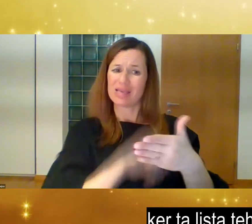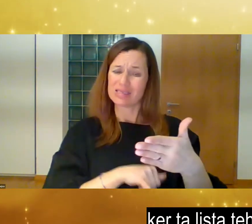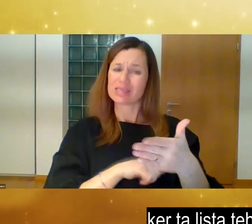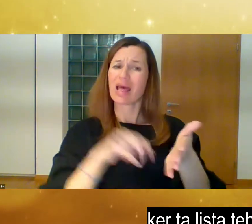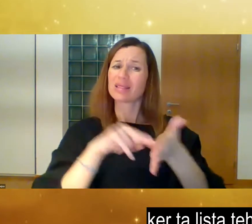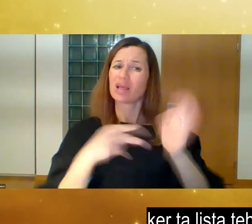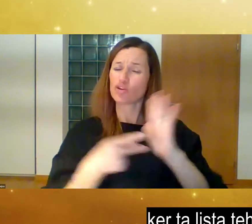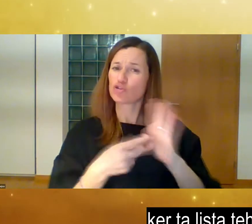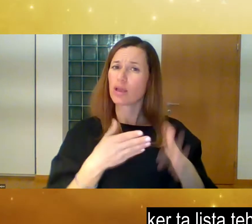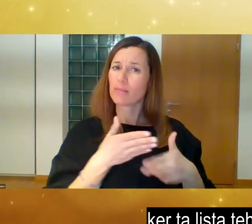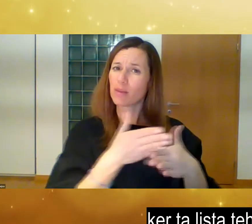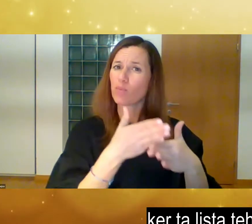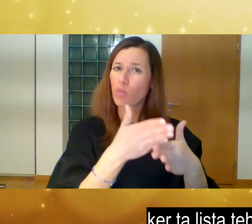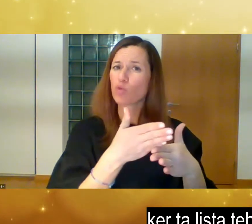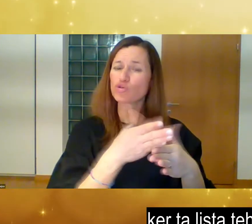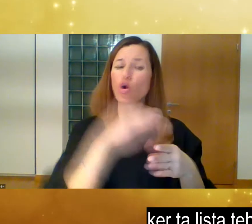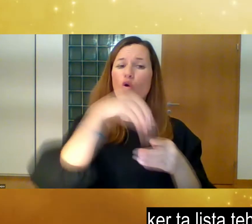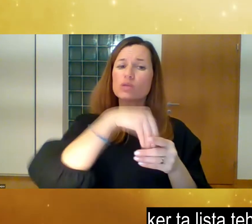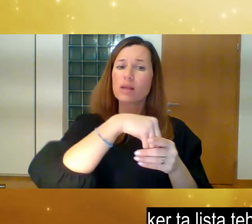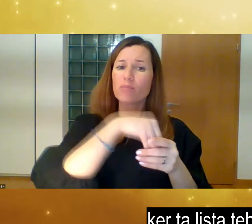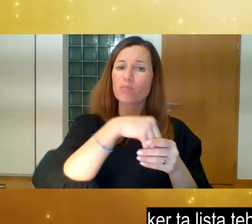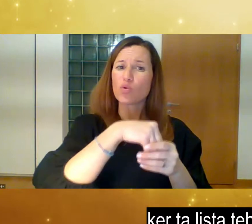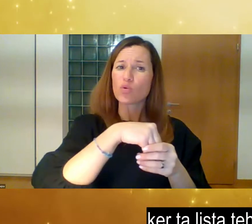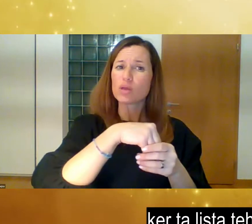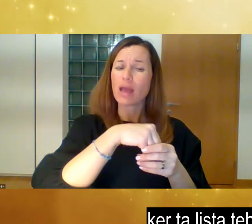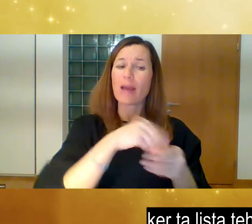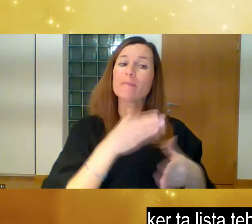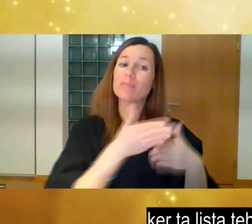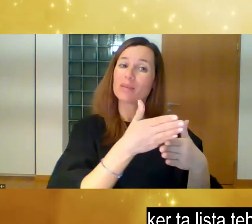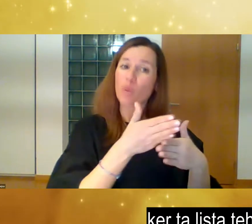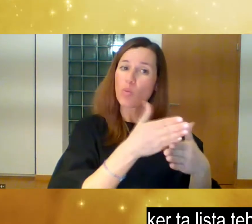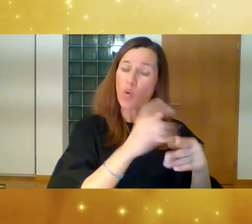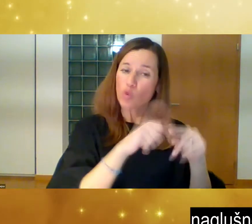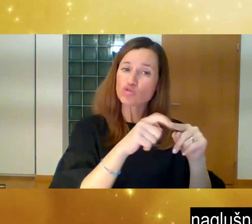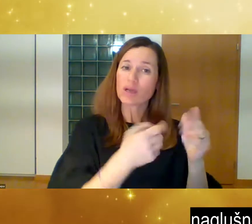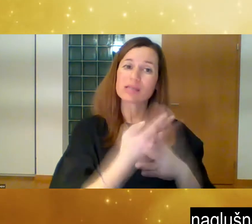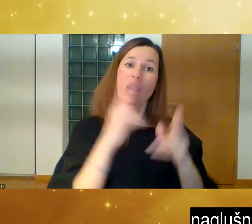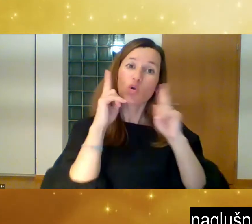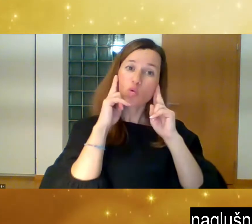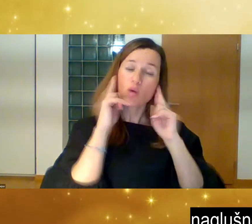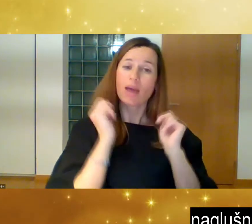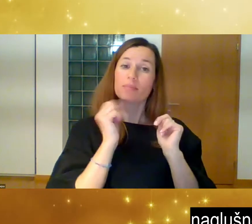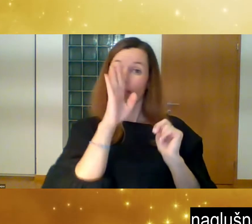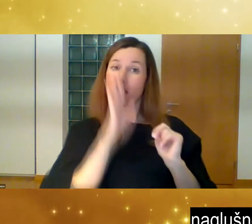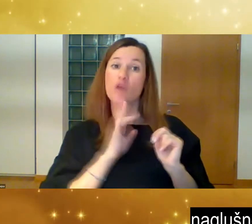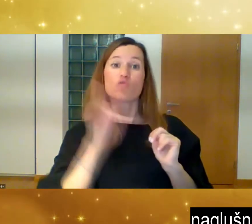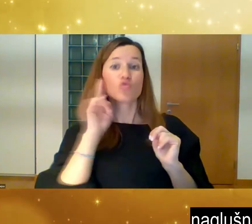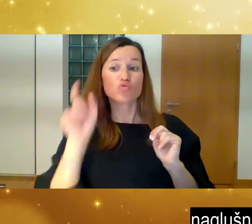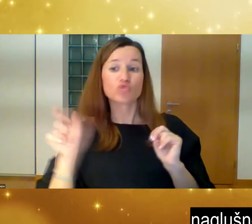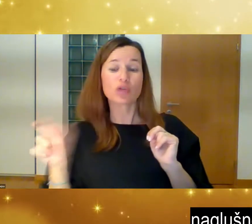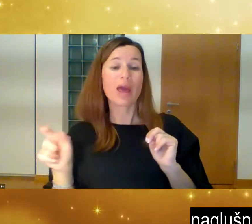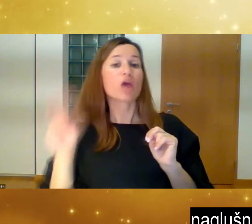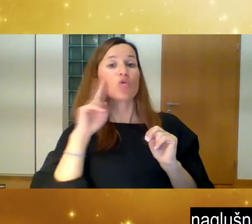tehničnih pripomočkov vsebuje tako pripomočke za gluhe, naglušne,